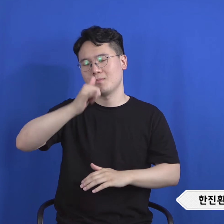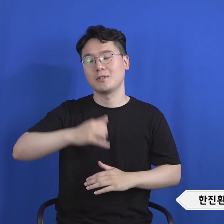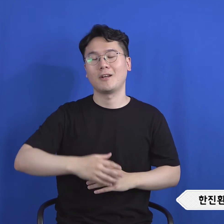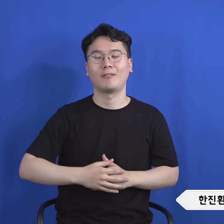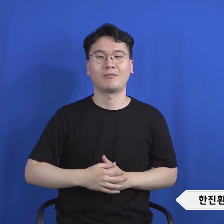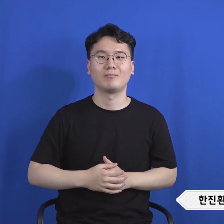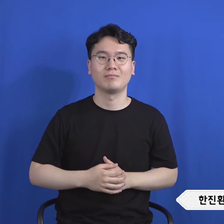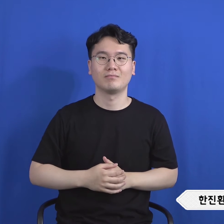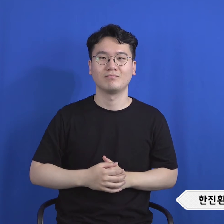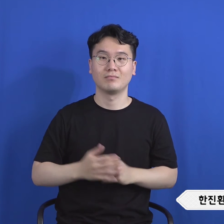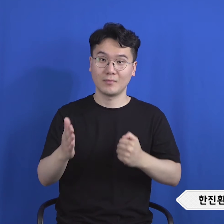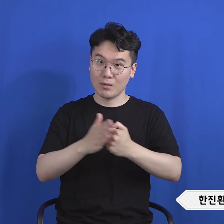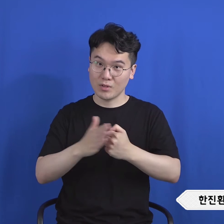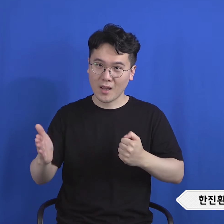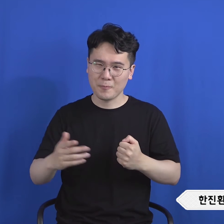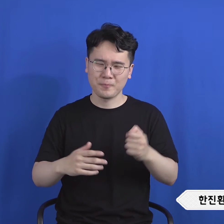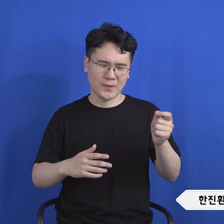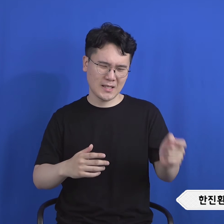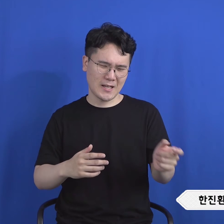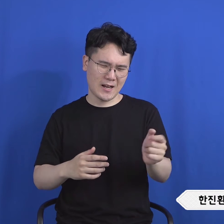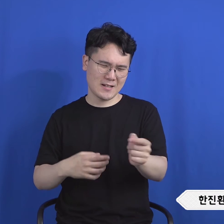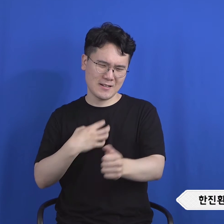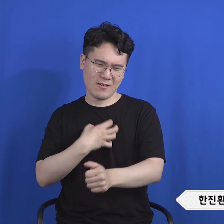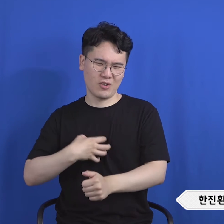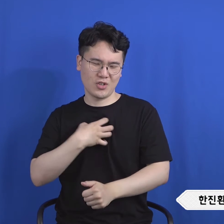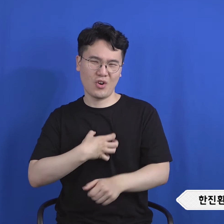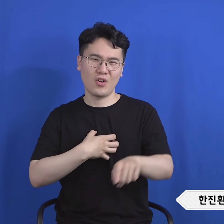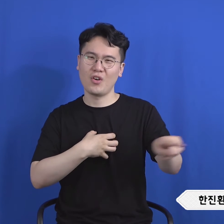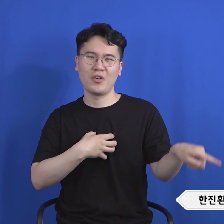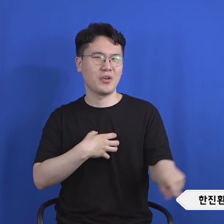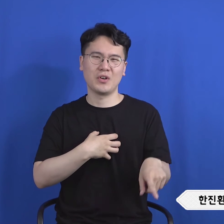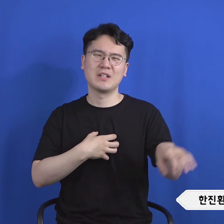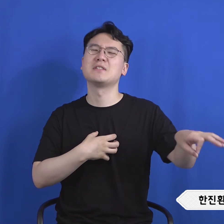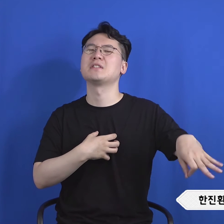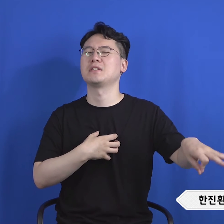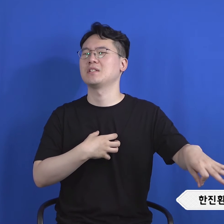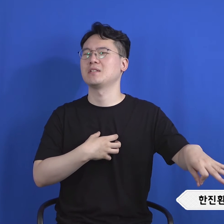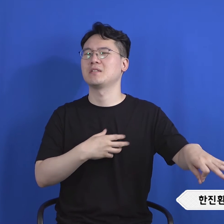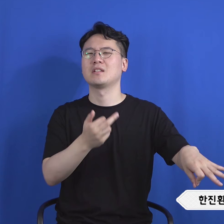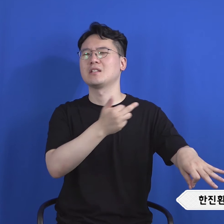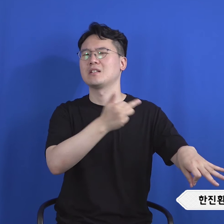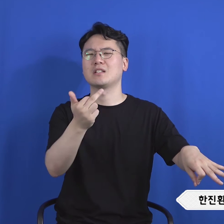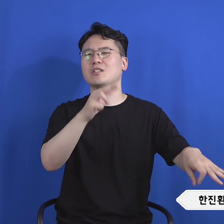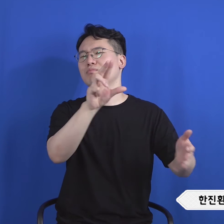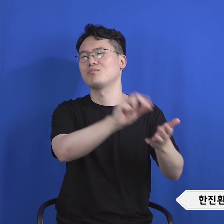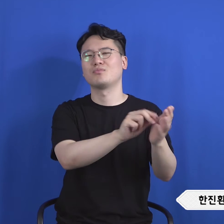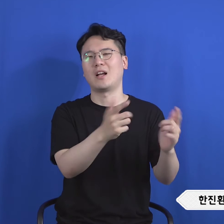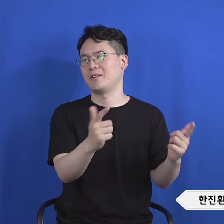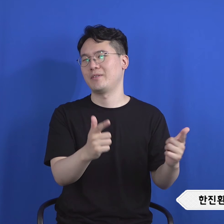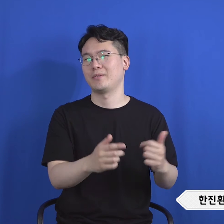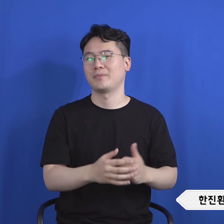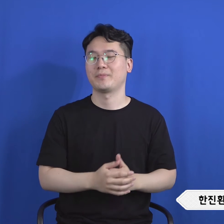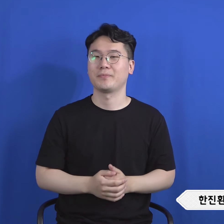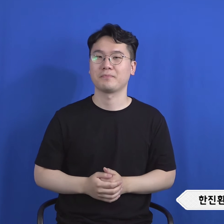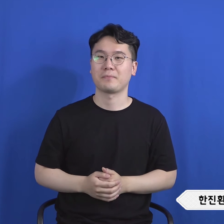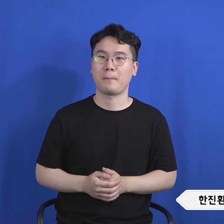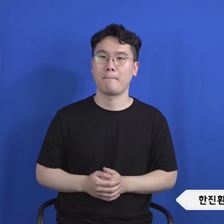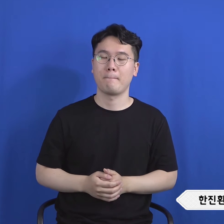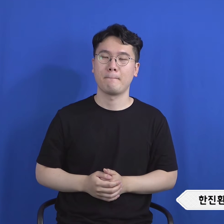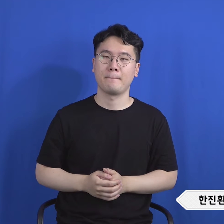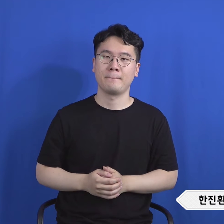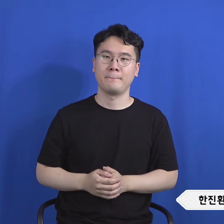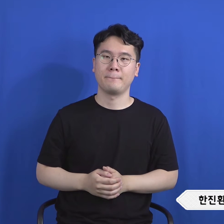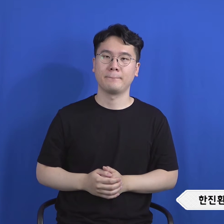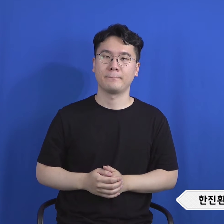그러면 자질구레한 걱정들은 사실은 그건 별거 아닙니다. 큰 걱정에서 벌써 놓여놨는데 자질구레한 그런 건 정말 아무것도